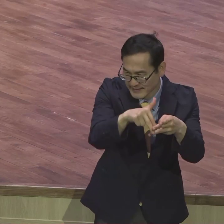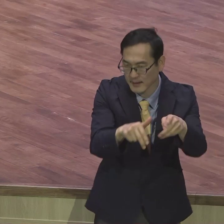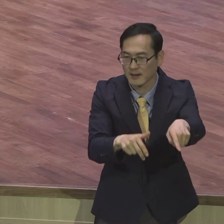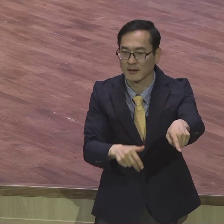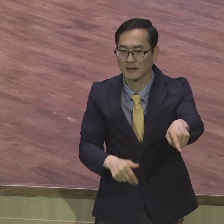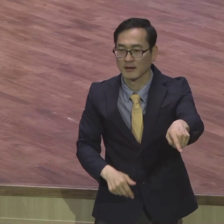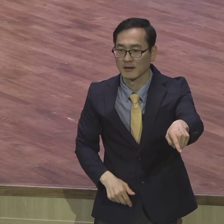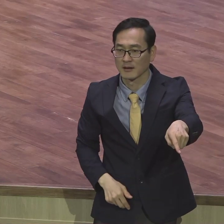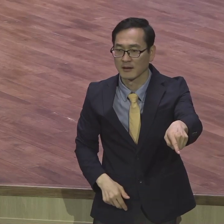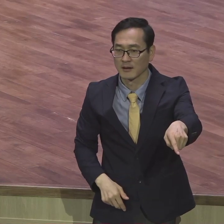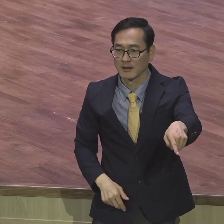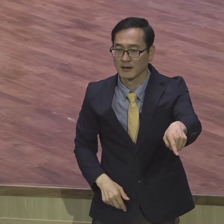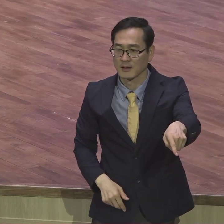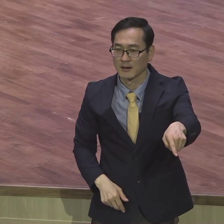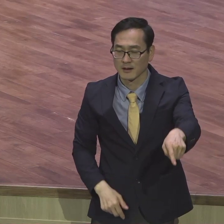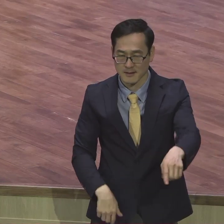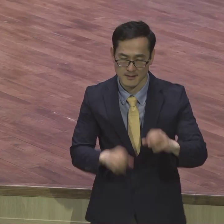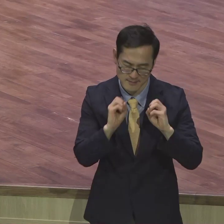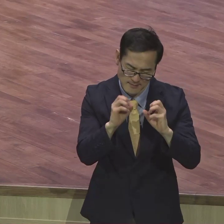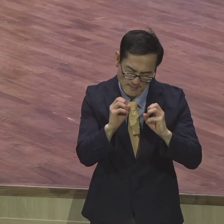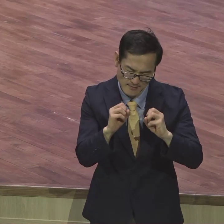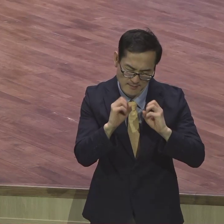증거하는 것이 쉬운 줄 아세요?